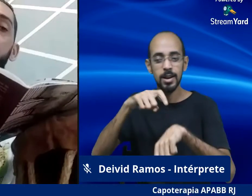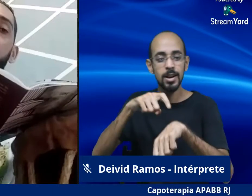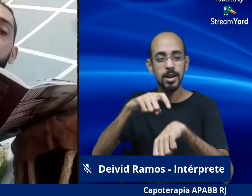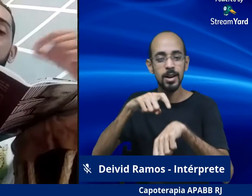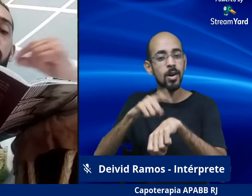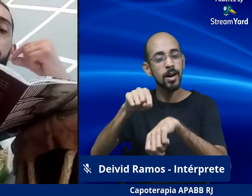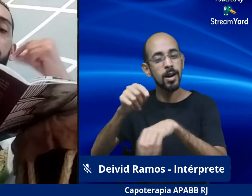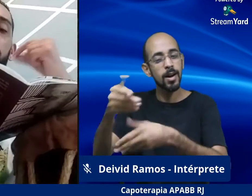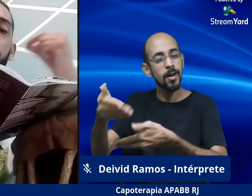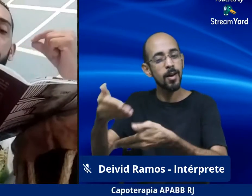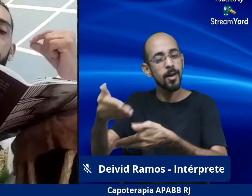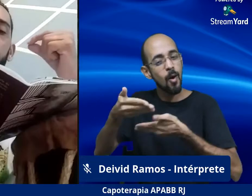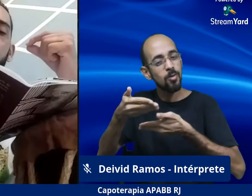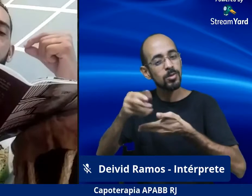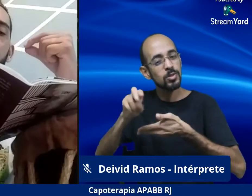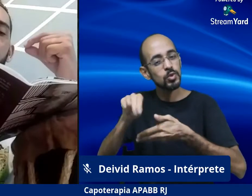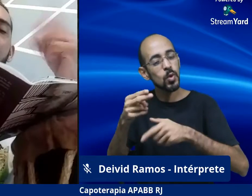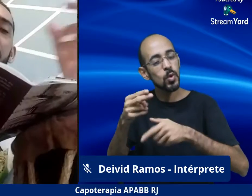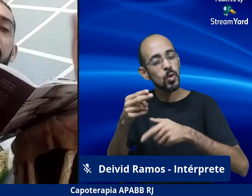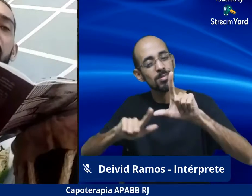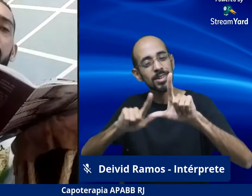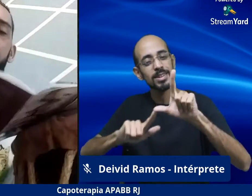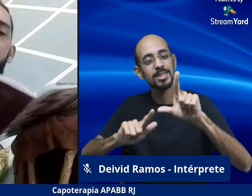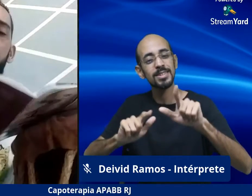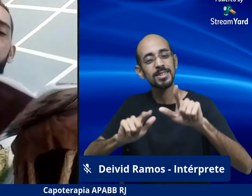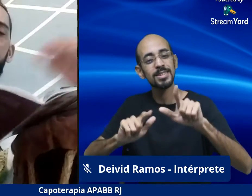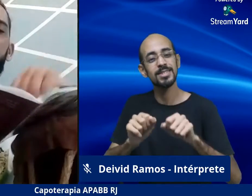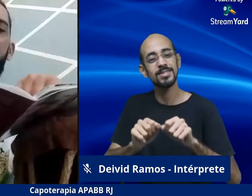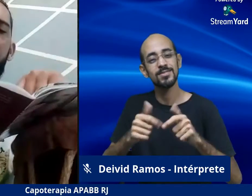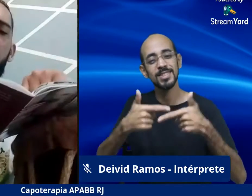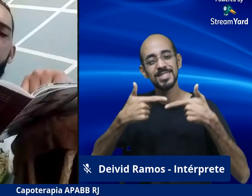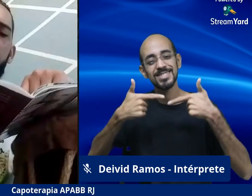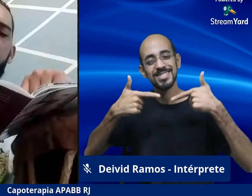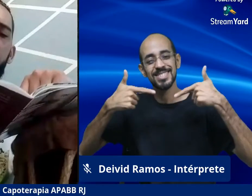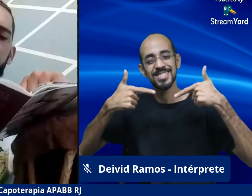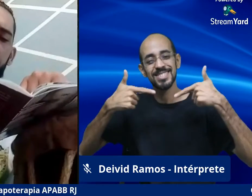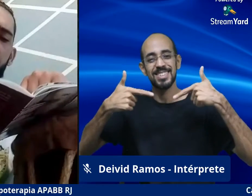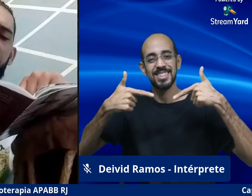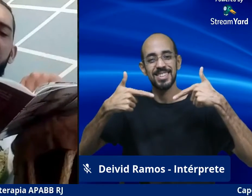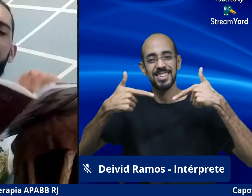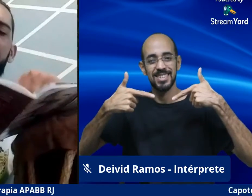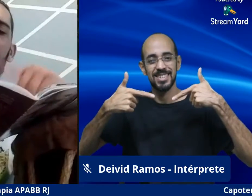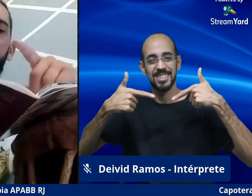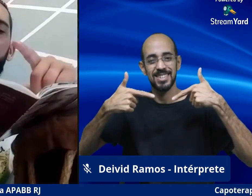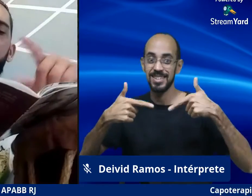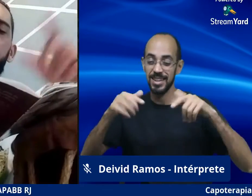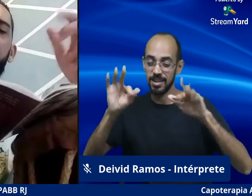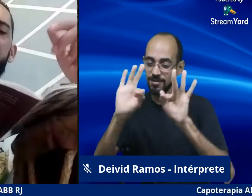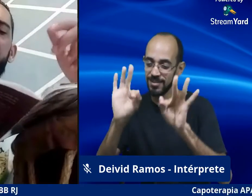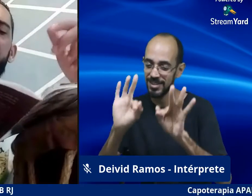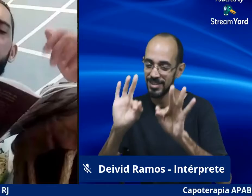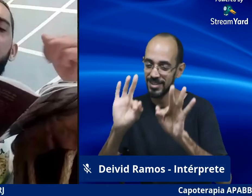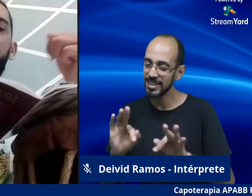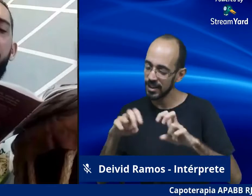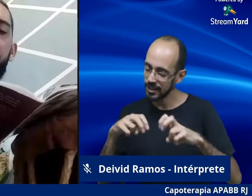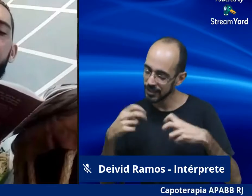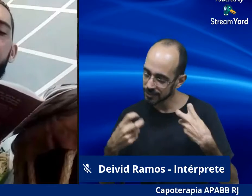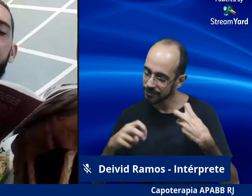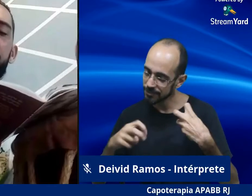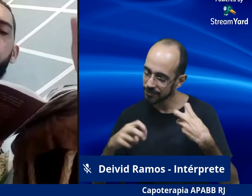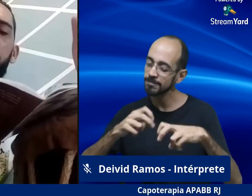letra que arranca um sorriso. Alegria, mandinga na roda, dendê, expressão da